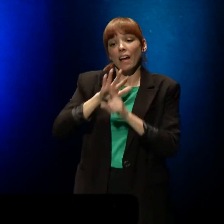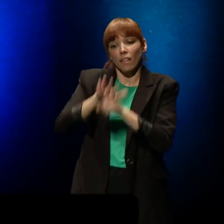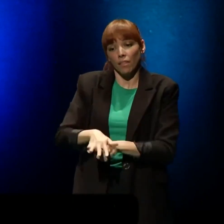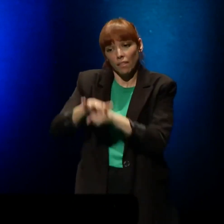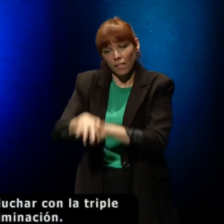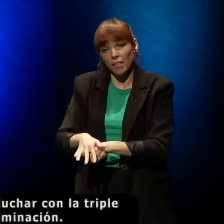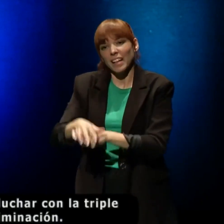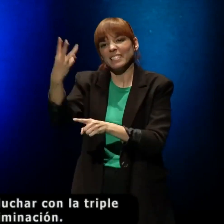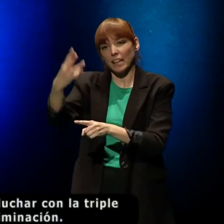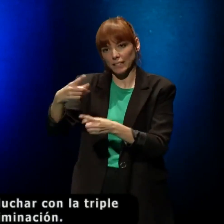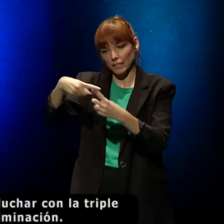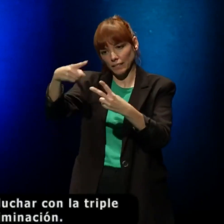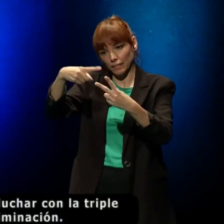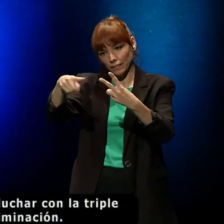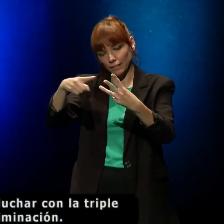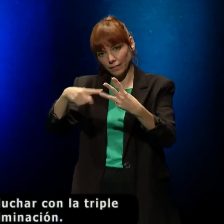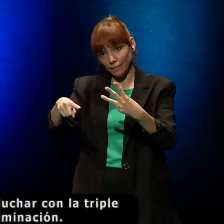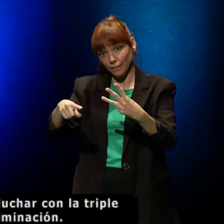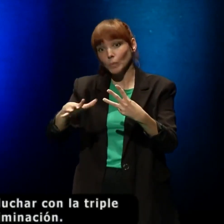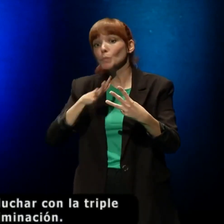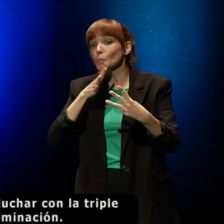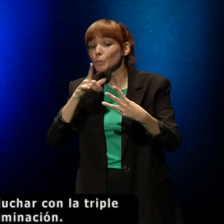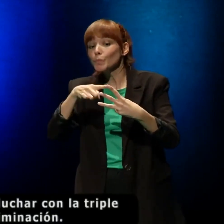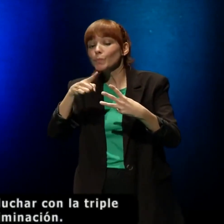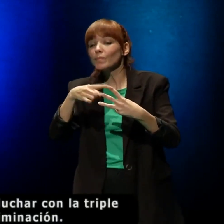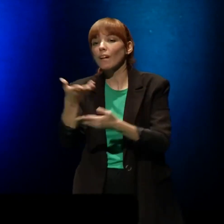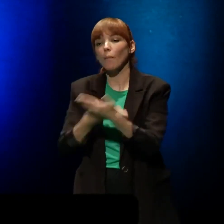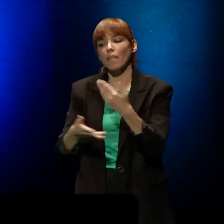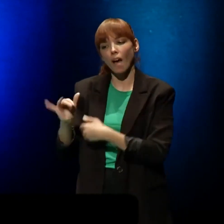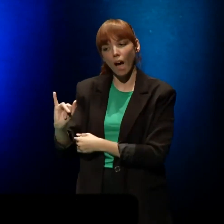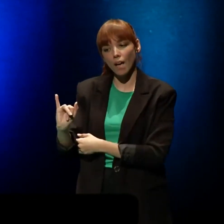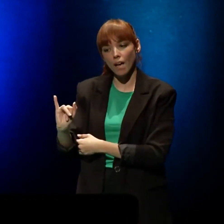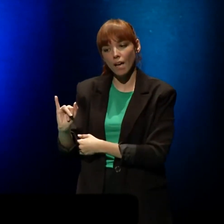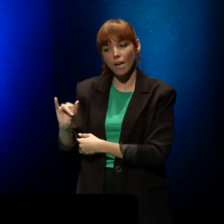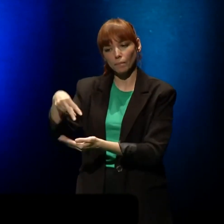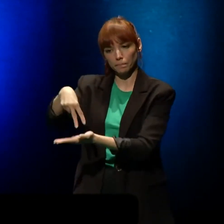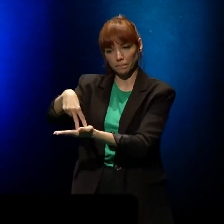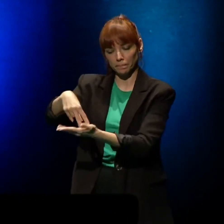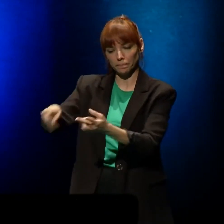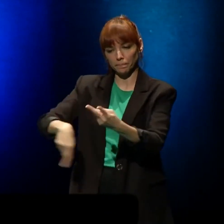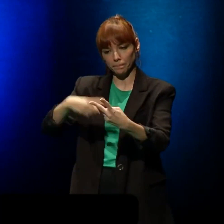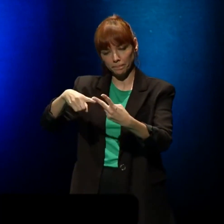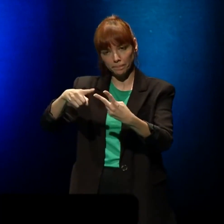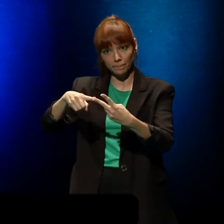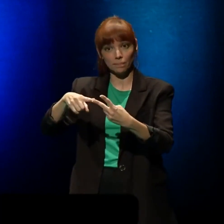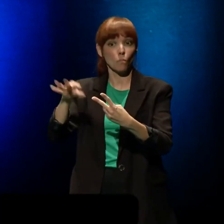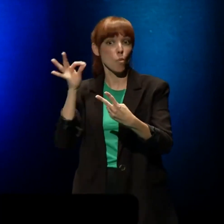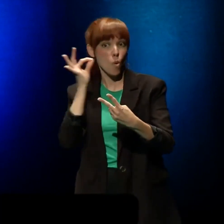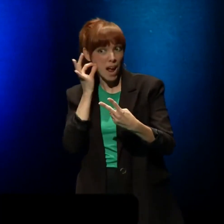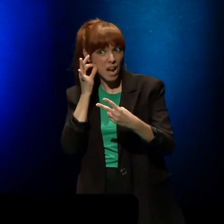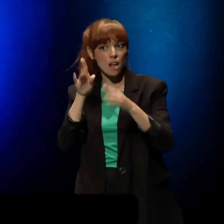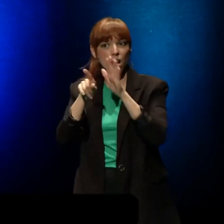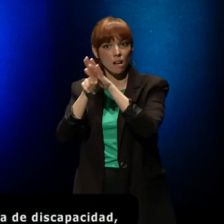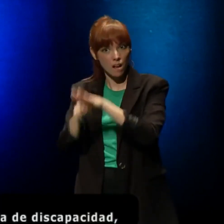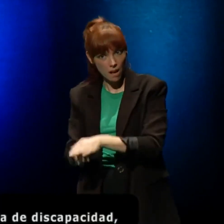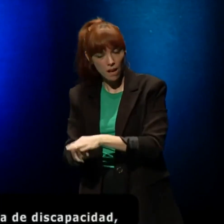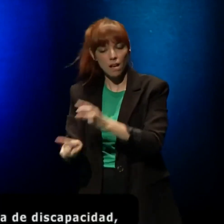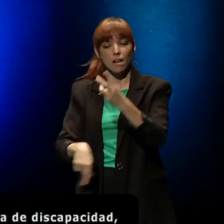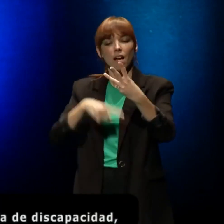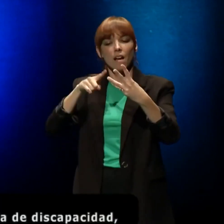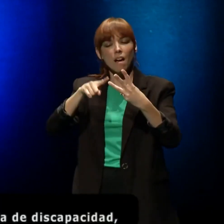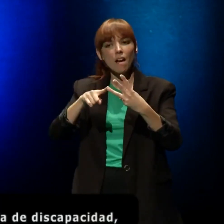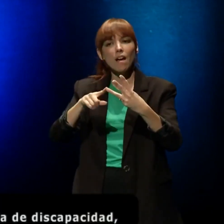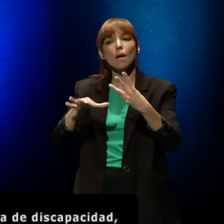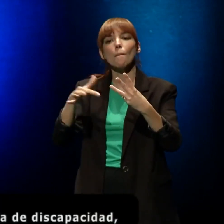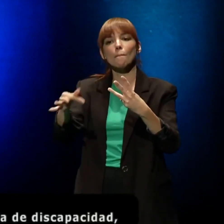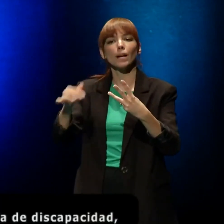que es la presencia de discapacidad, la brecha de género y